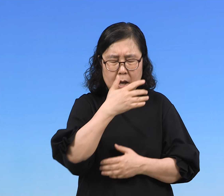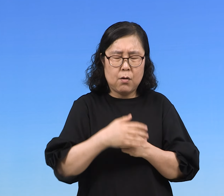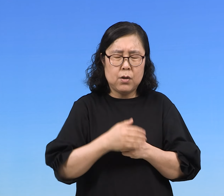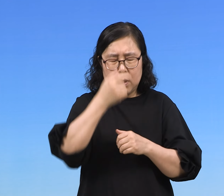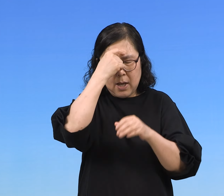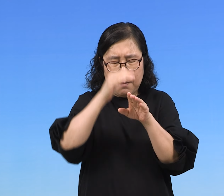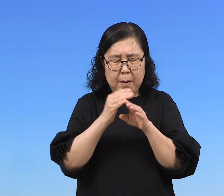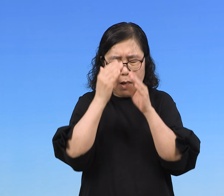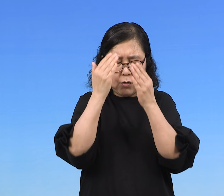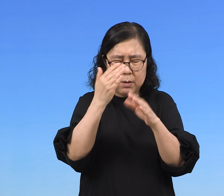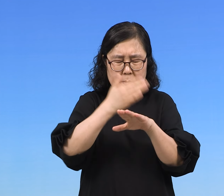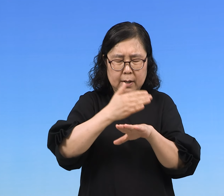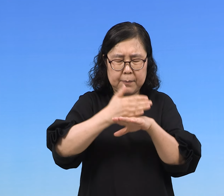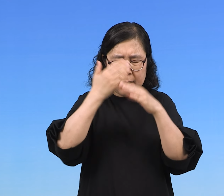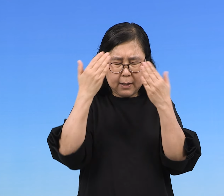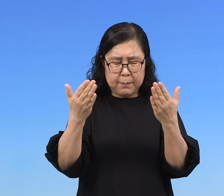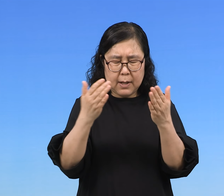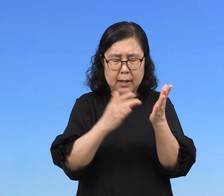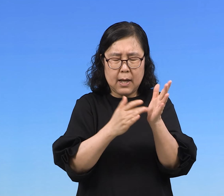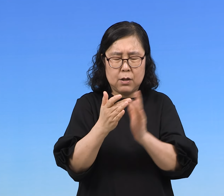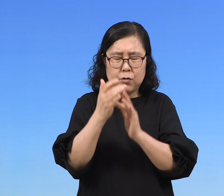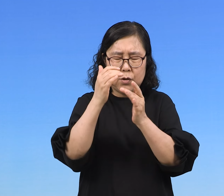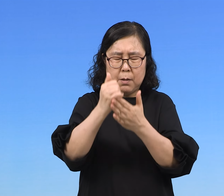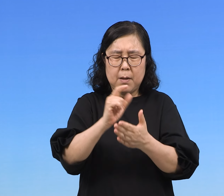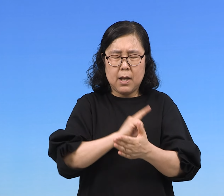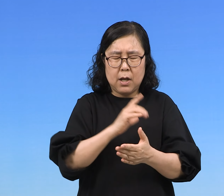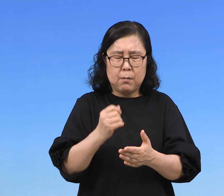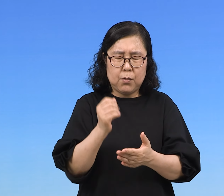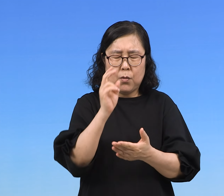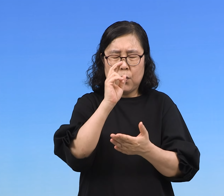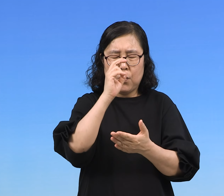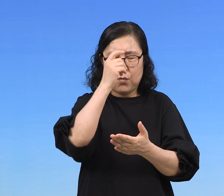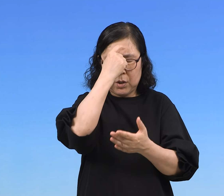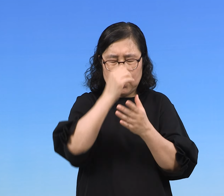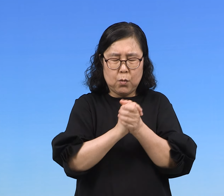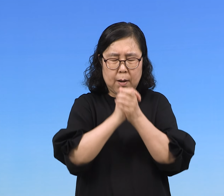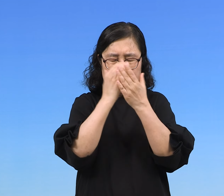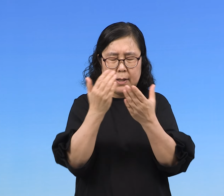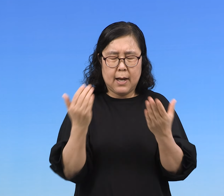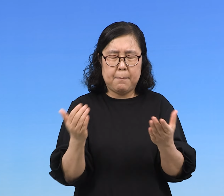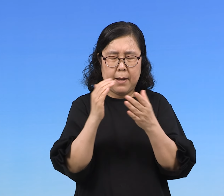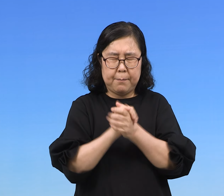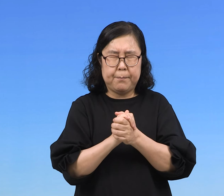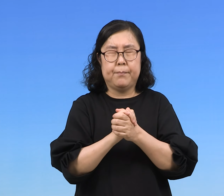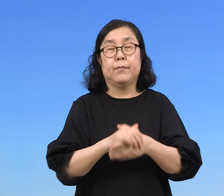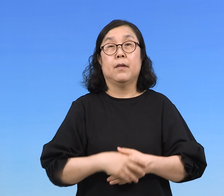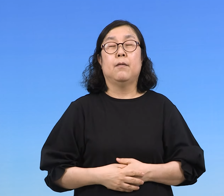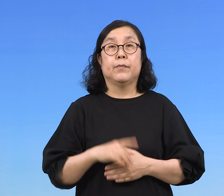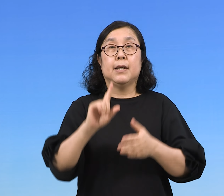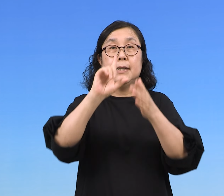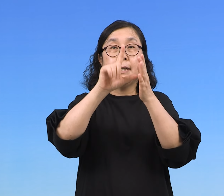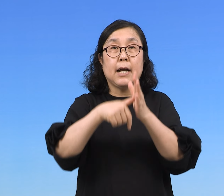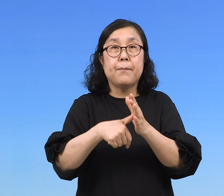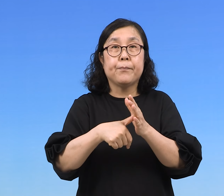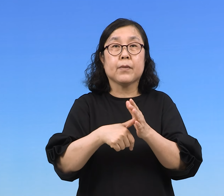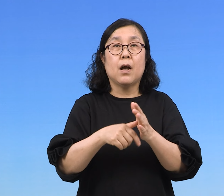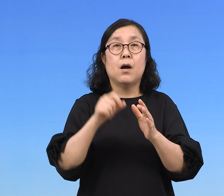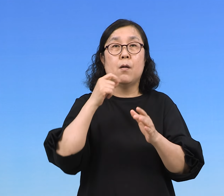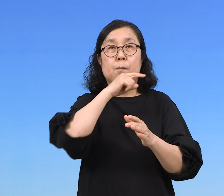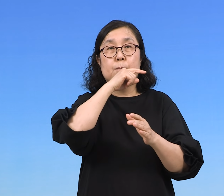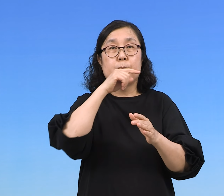아름다운 예배 주신 거 감사드리옵고 예수님 이름으로 기도드립니다. 아멘. 이